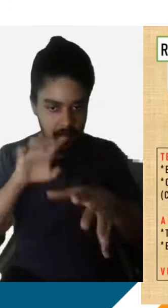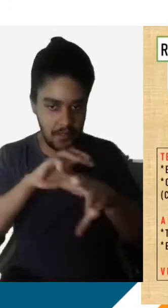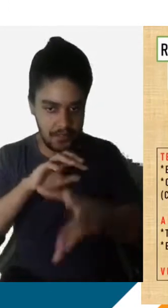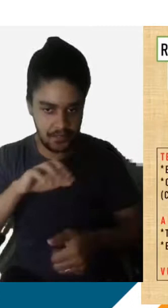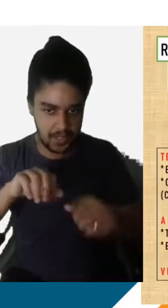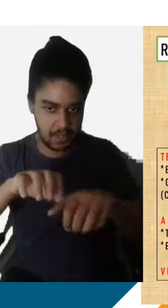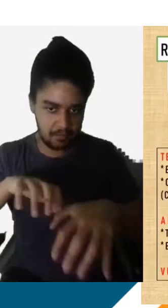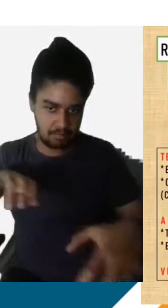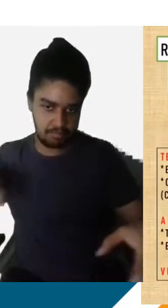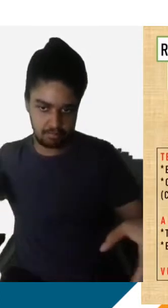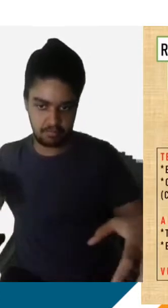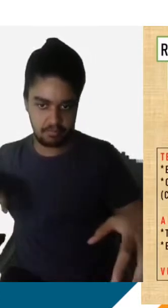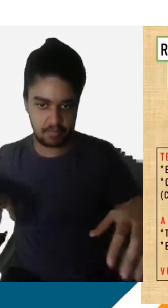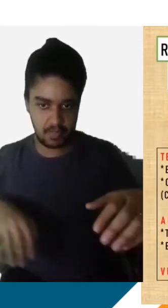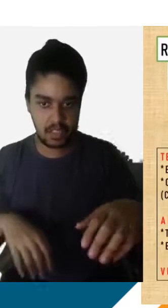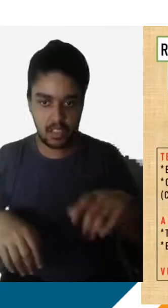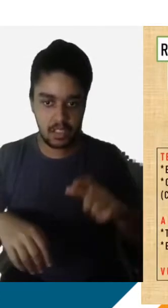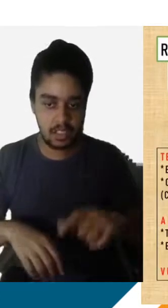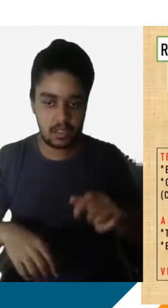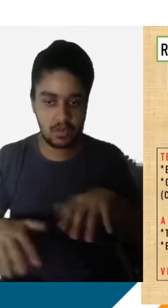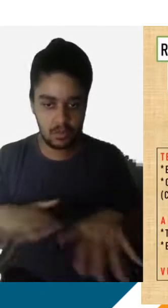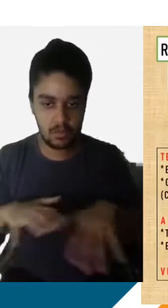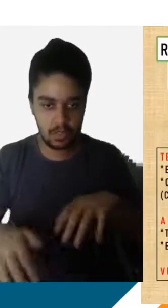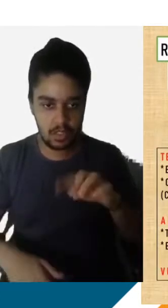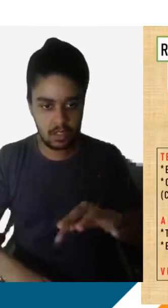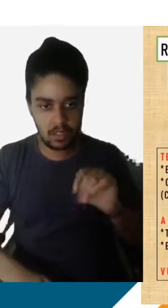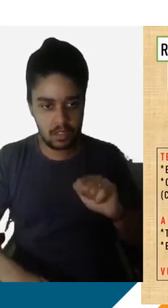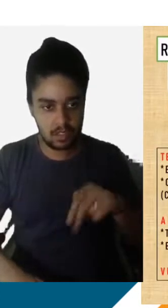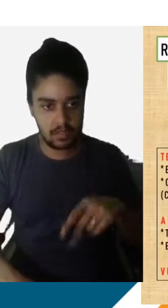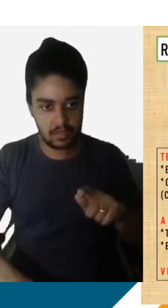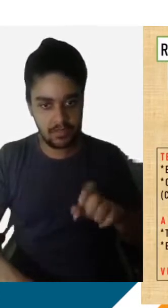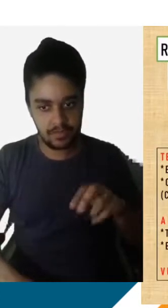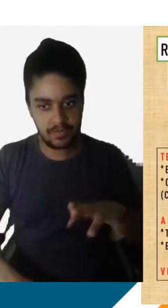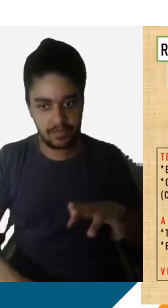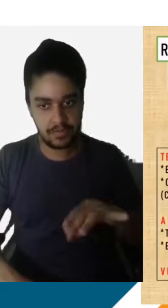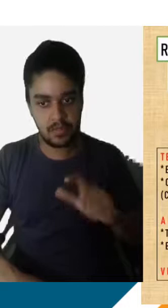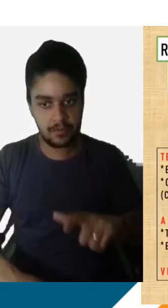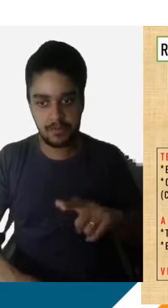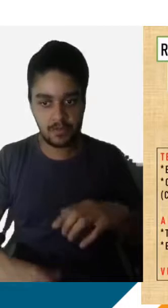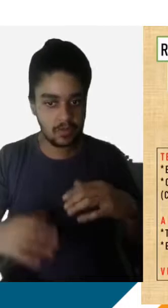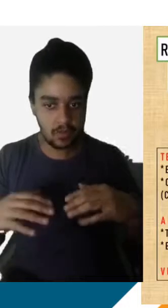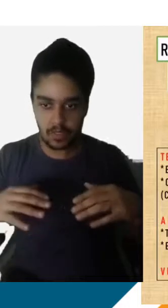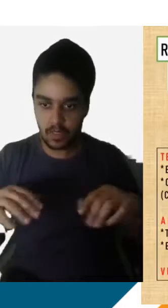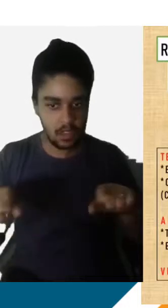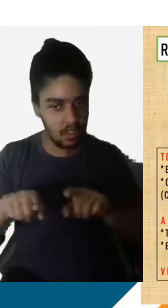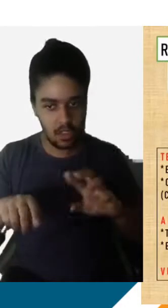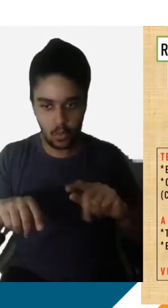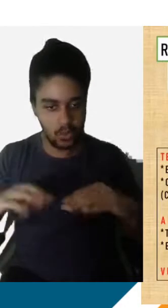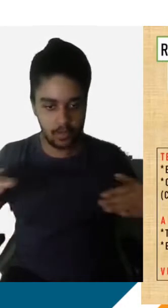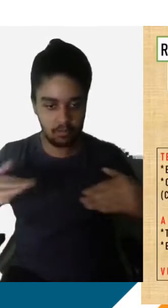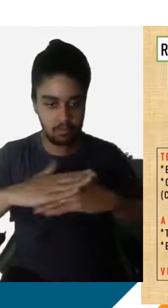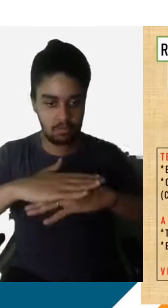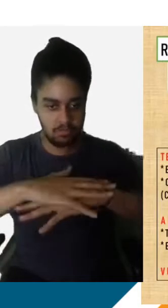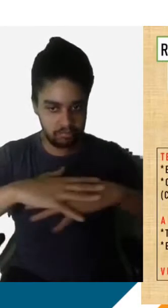continente africano se separaram. Já o movimento tangencial se refere ao encontro de placas não de forma convergente